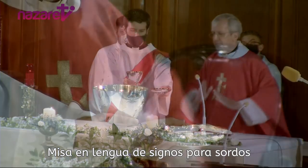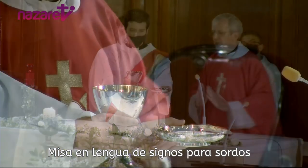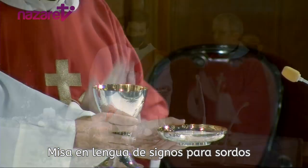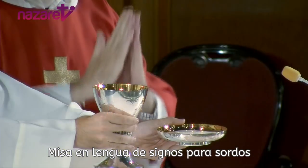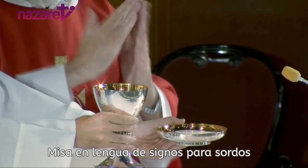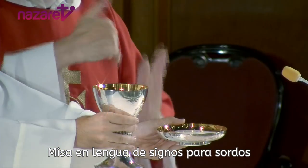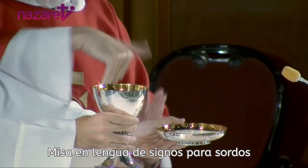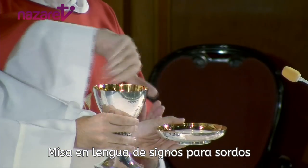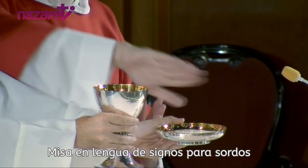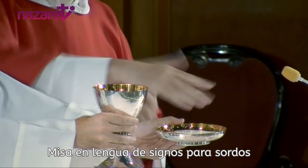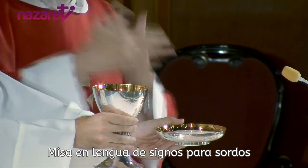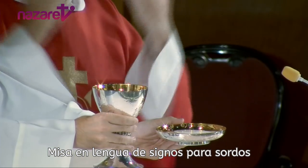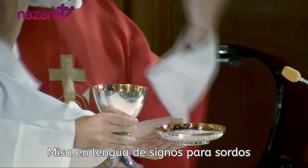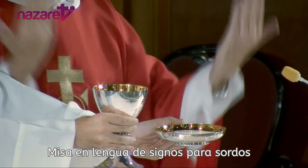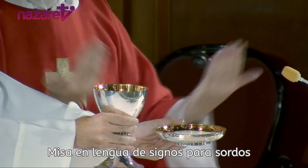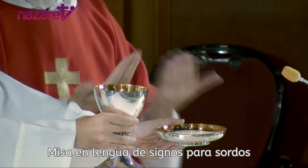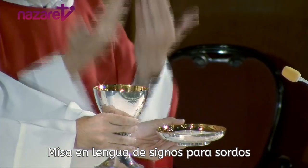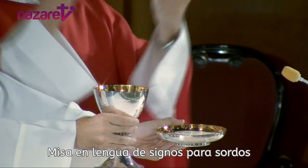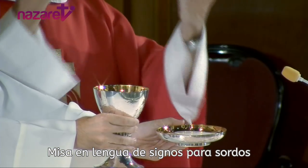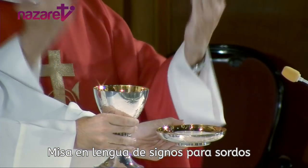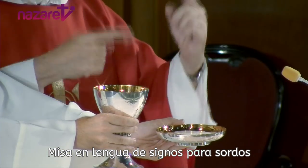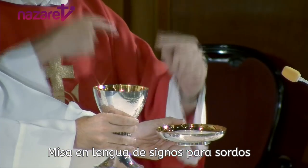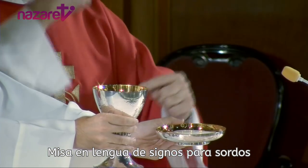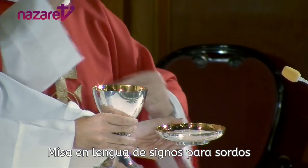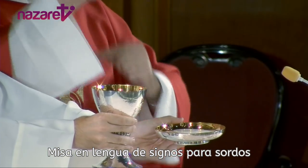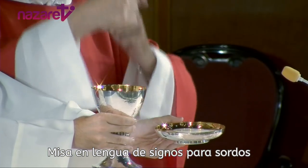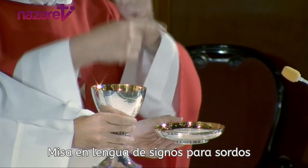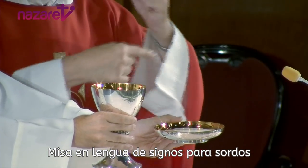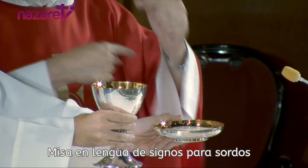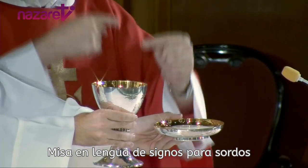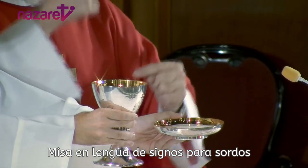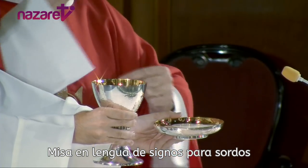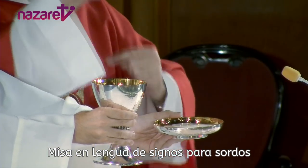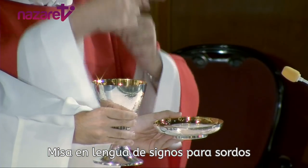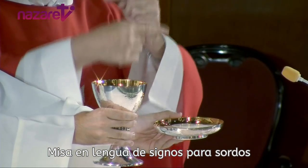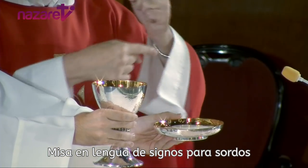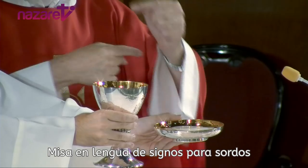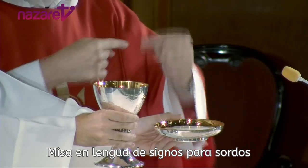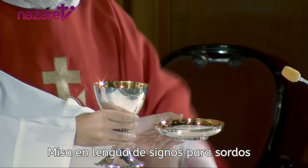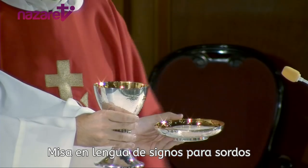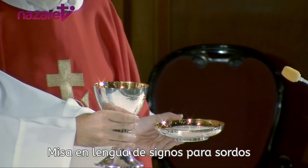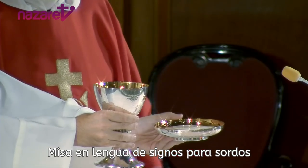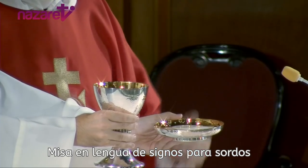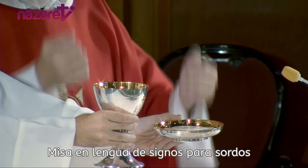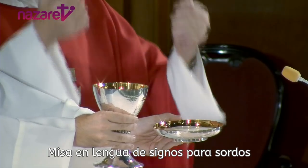Espíritu Santo, todo honor y toda gloria, por los siglos de los